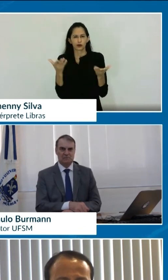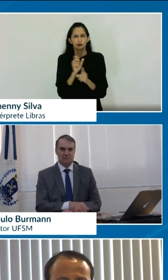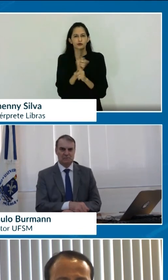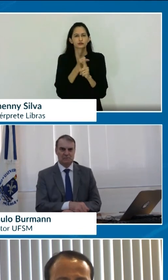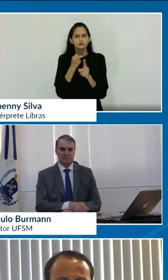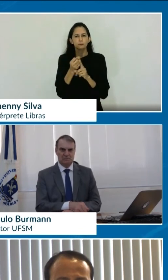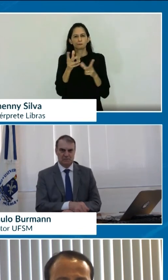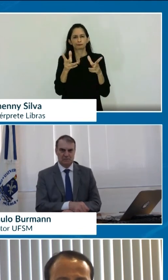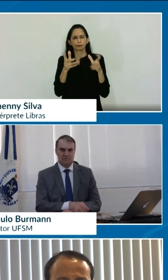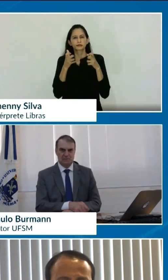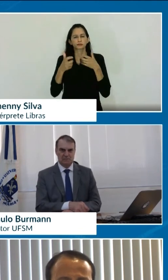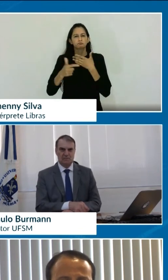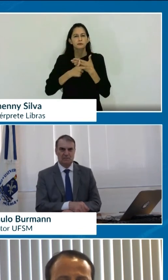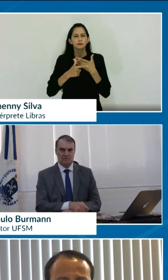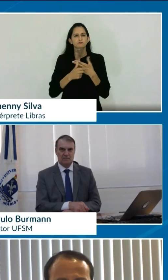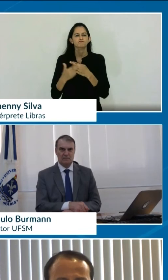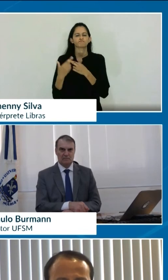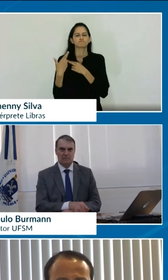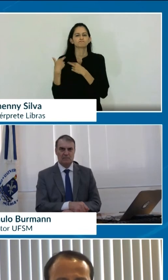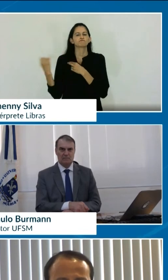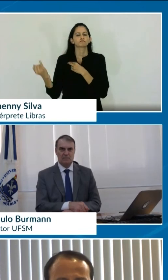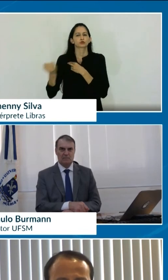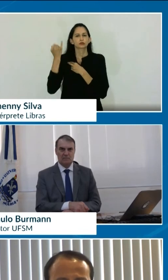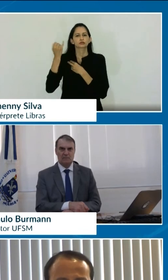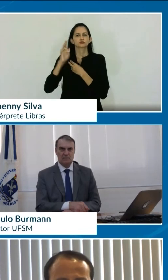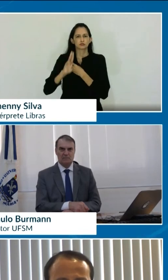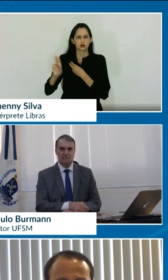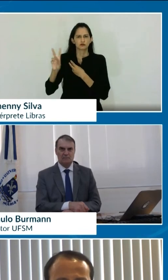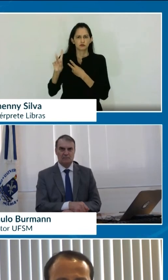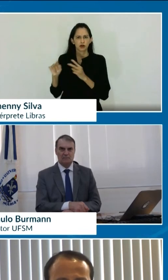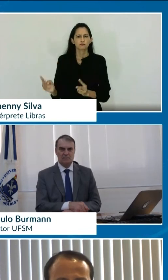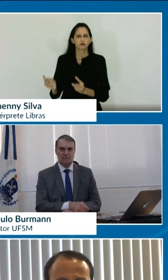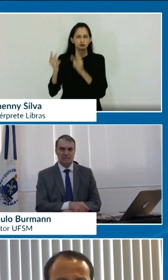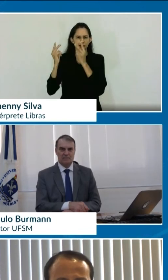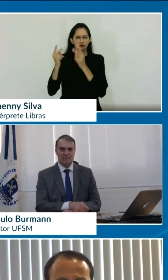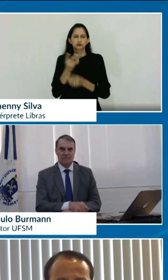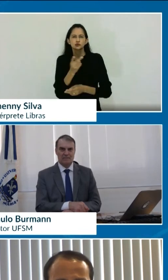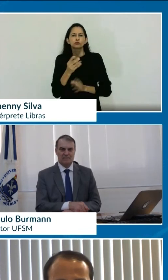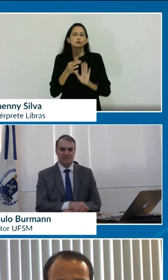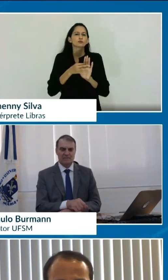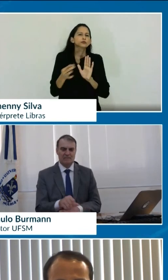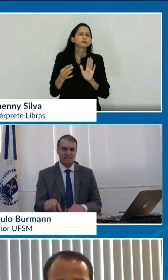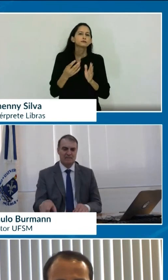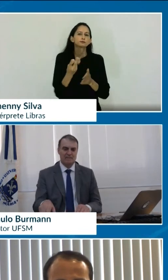um resultado prático aí na valorização da universidade. Professor Geraldo.